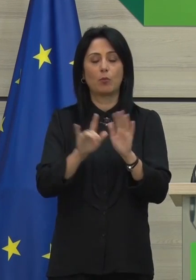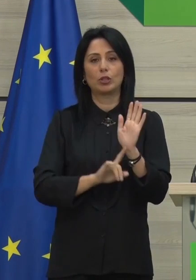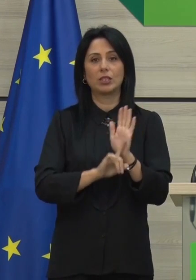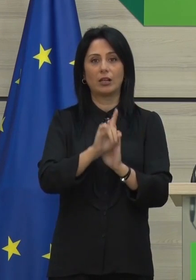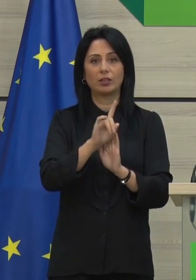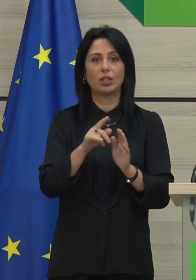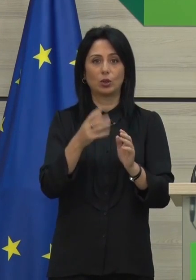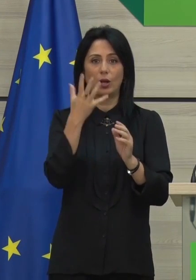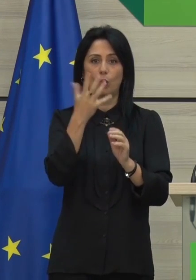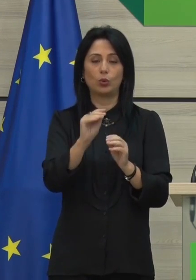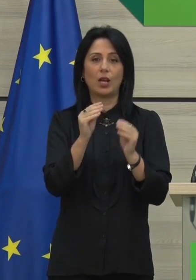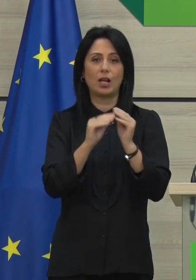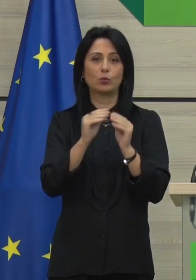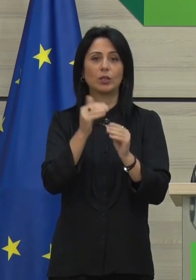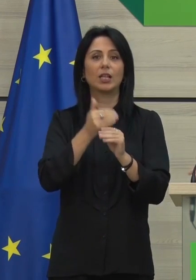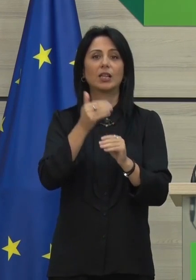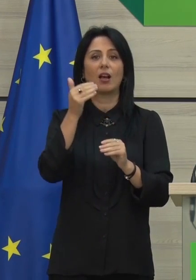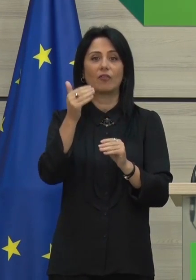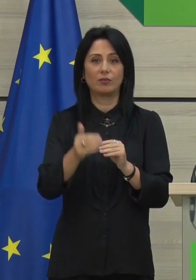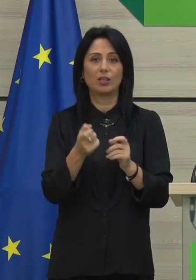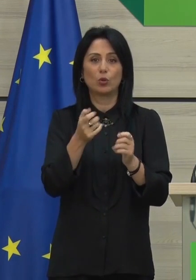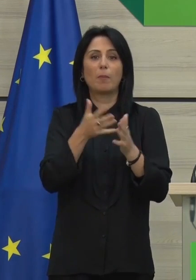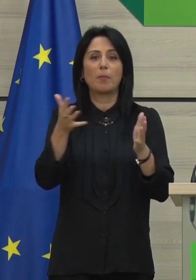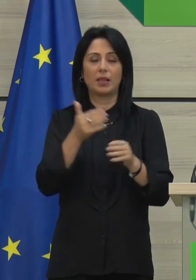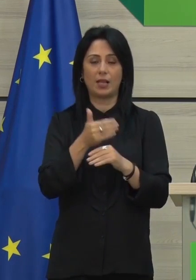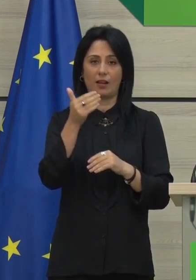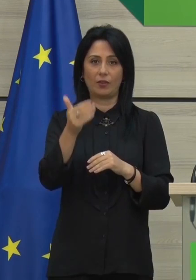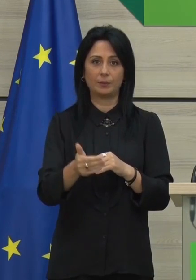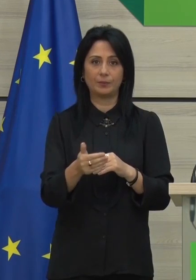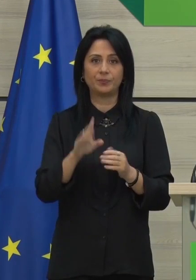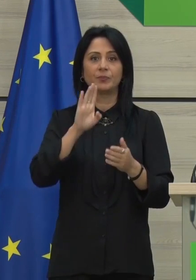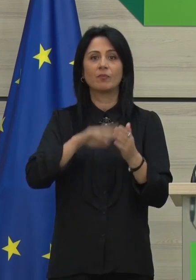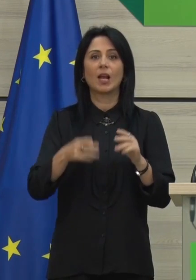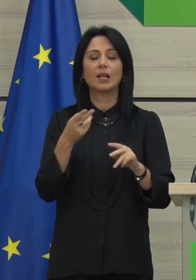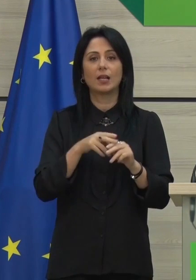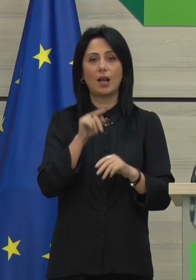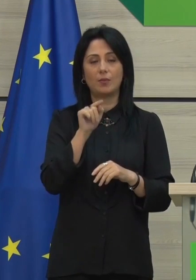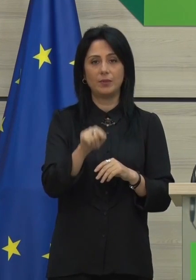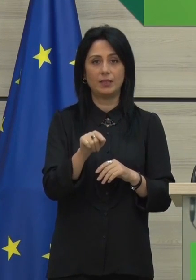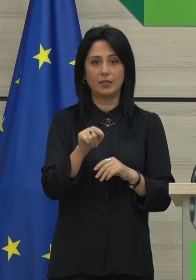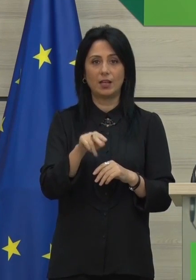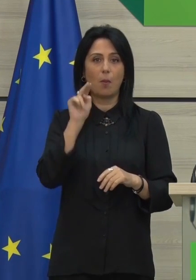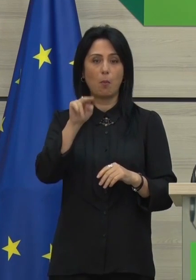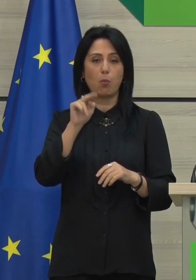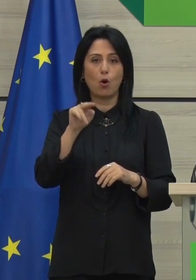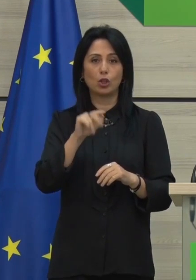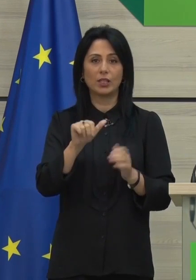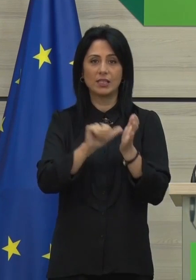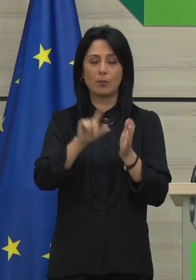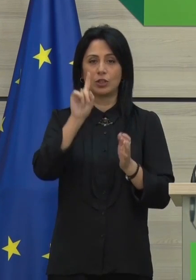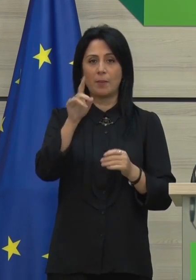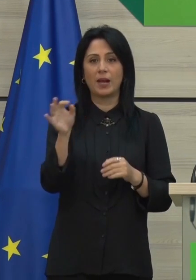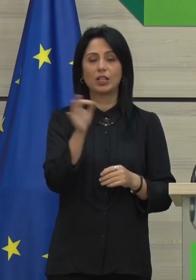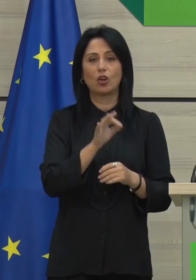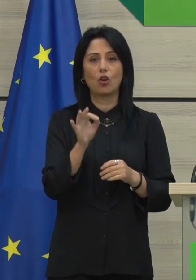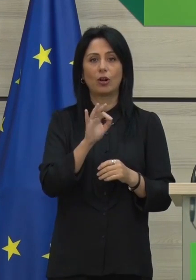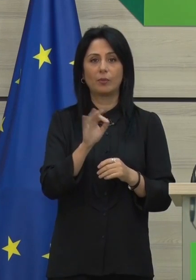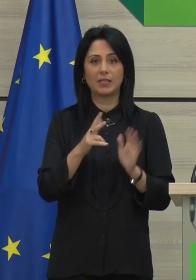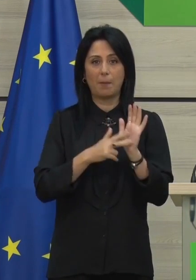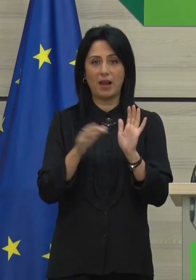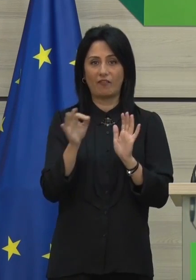დაიწყო 5-10 წუთის დაგვიანებით, ან უფრო მეტის დაგვიანებით. გარდა ამისა, ფოთის 61 ოლქში